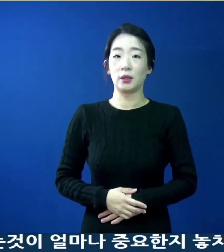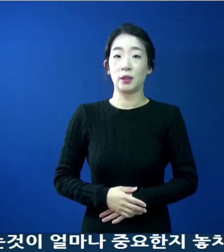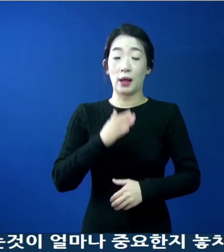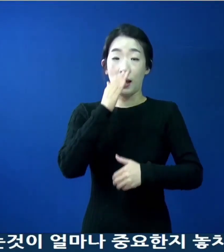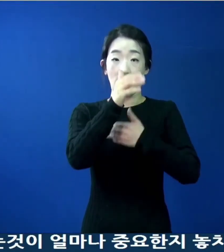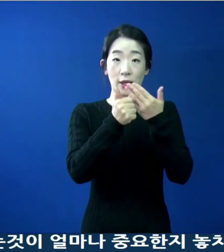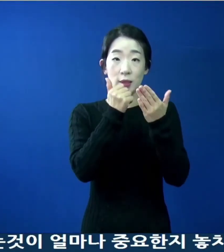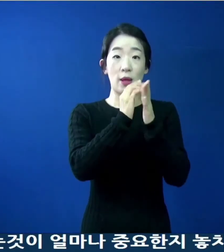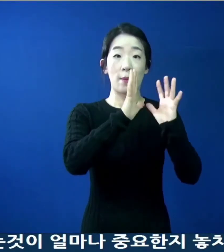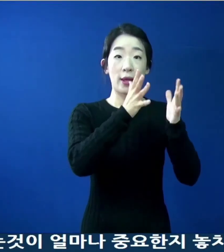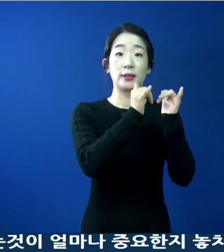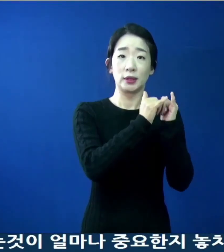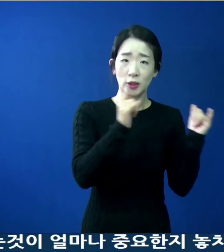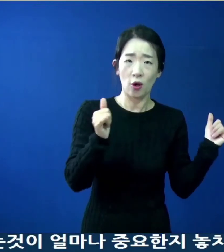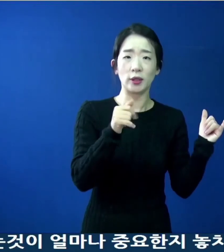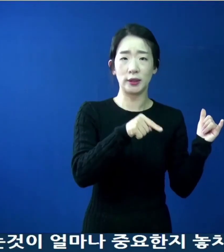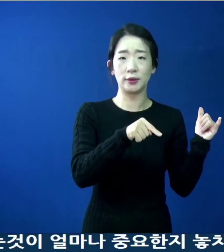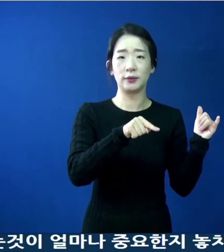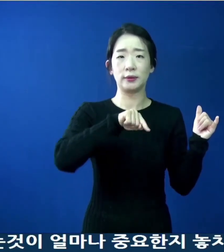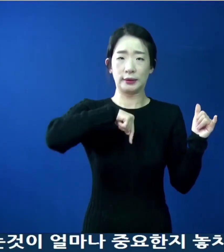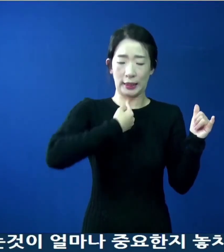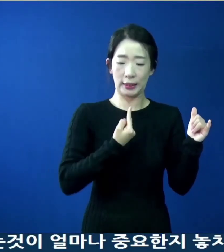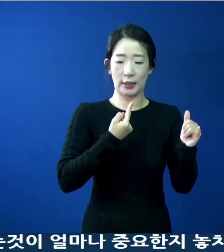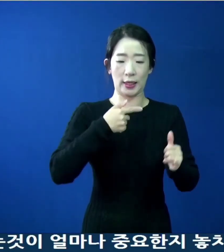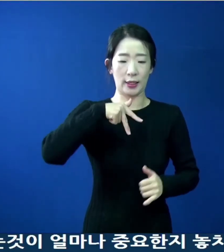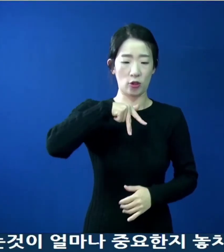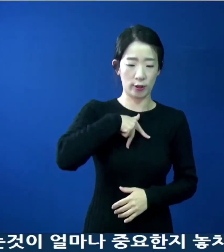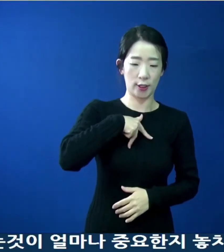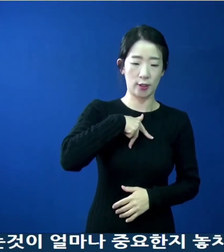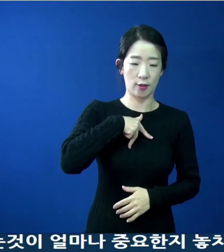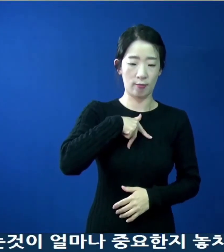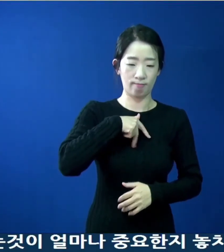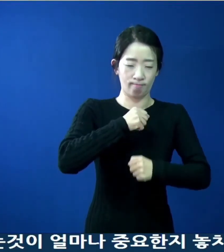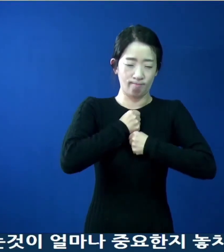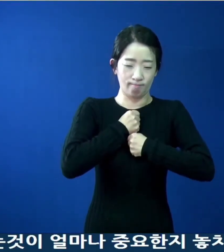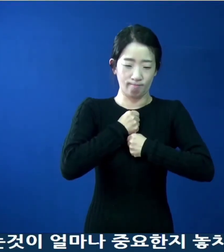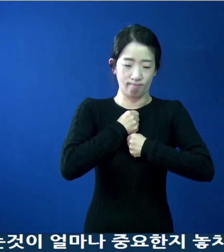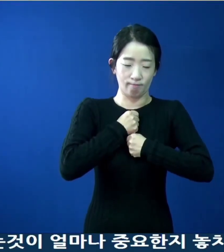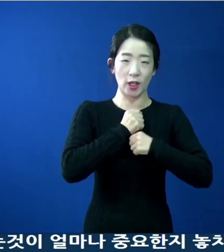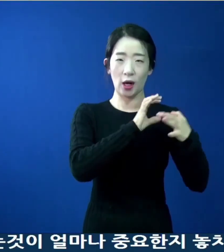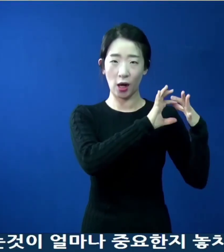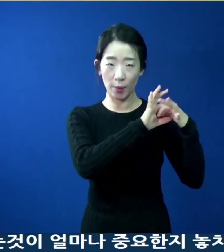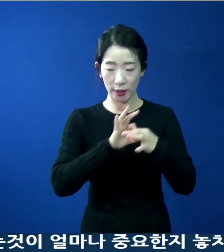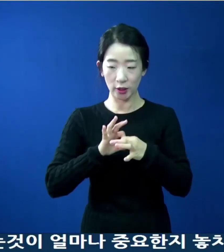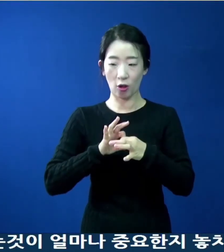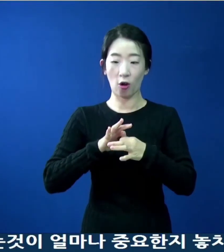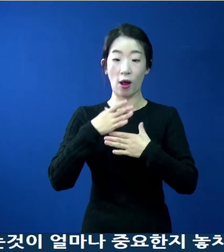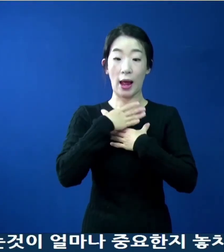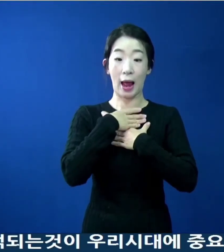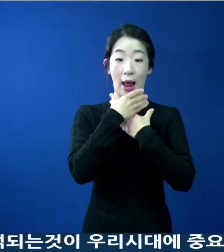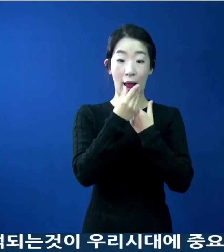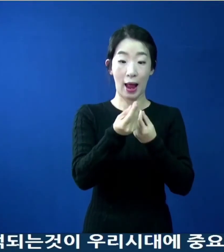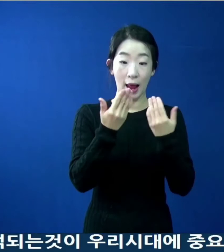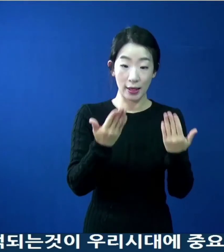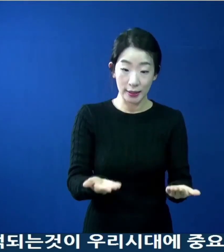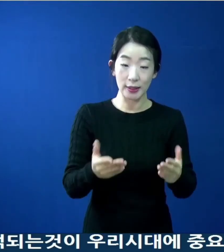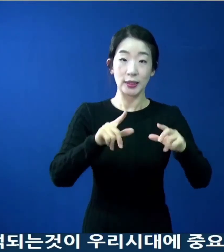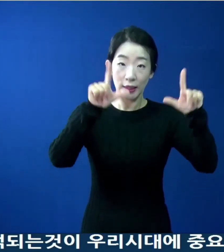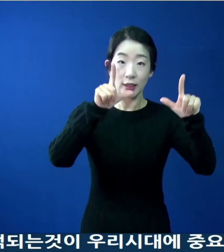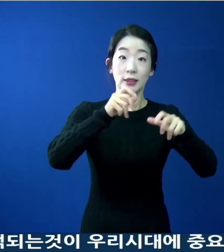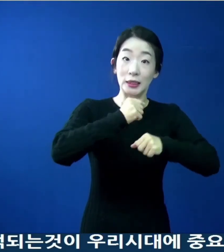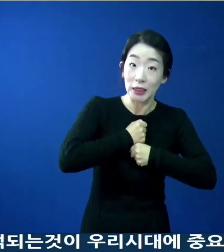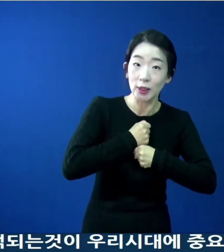백성들은요, 자기 정체성을 지켜가는 그 과정 속에서 안식일을 지키고 성소를 경외하는